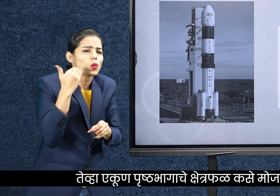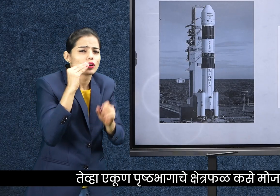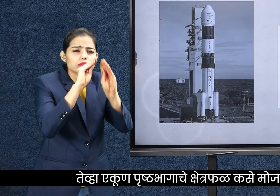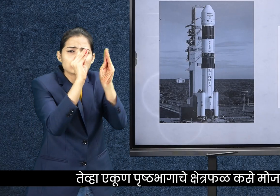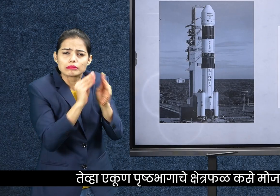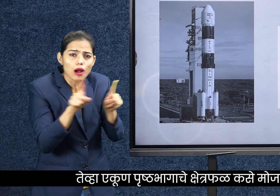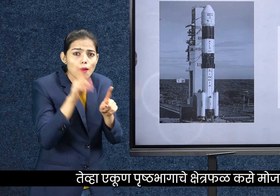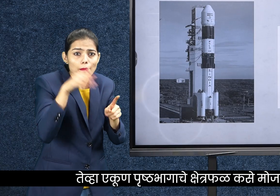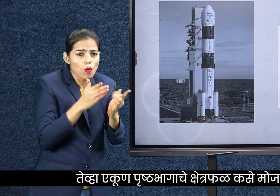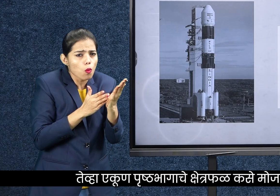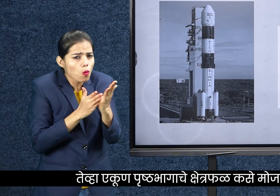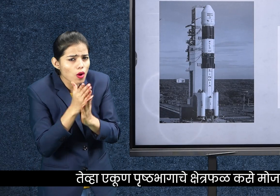मोजायचे ते आम्ही शोधूया.